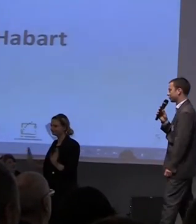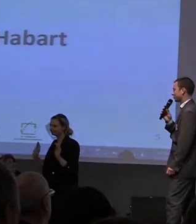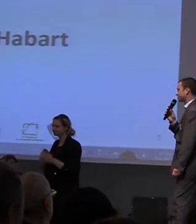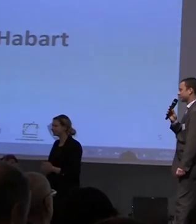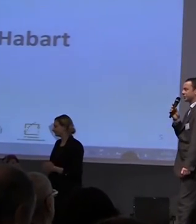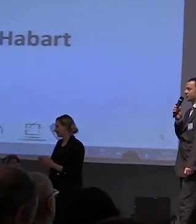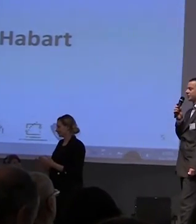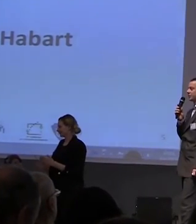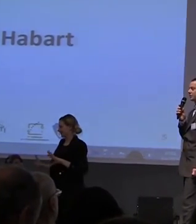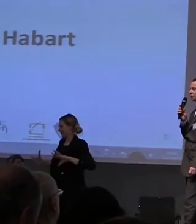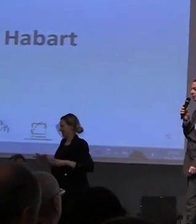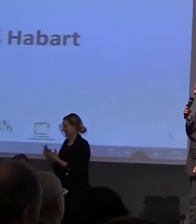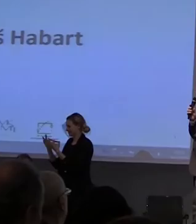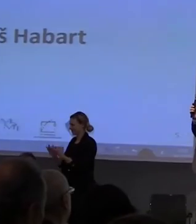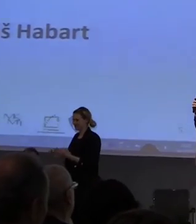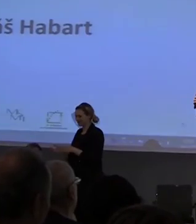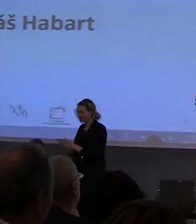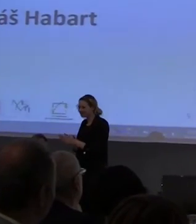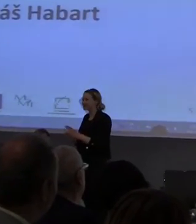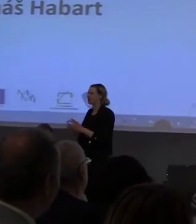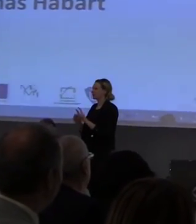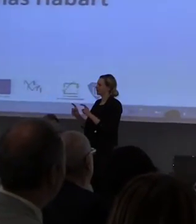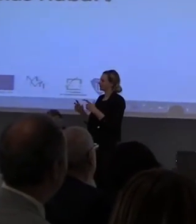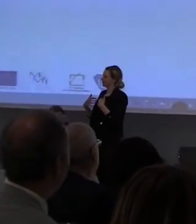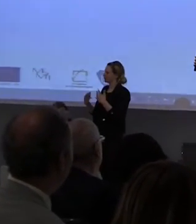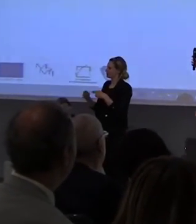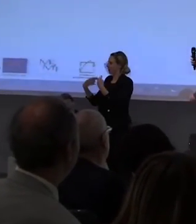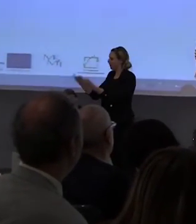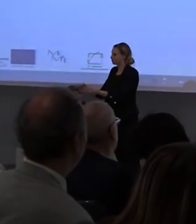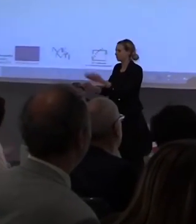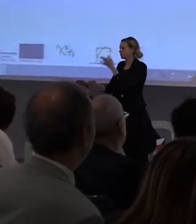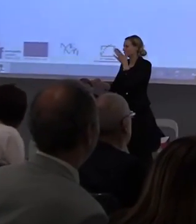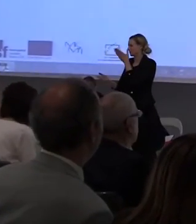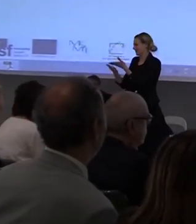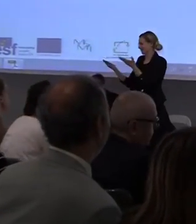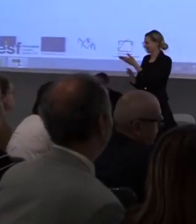velmi ve stručnosti, budeme se těšit na další debaty v odpoledním bloku.